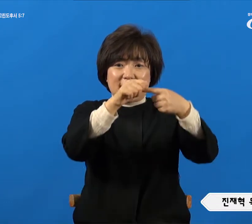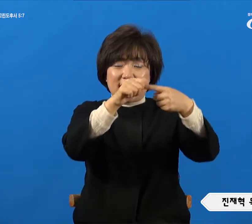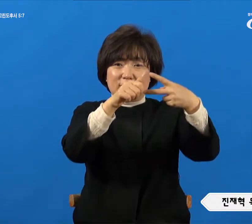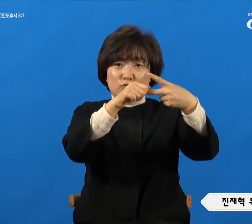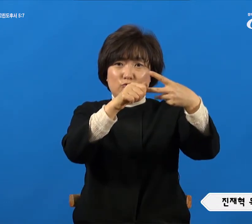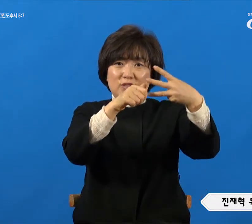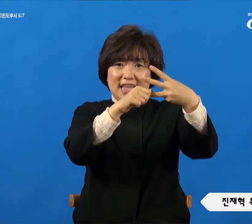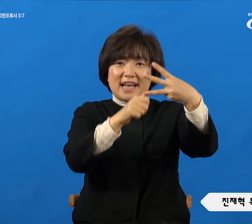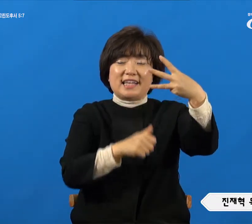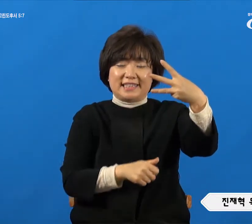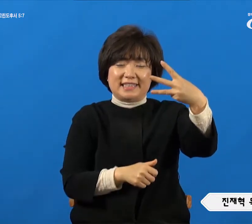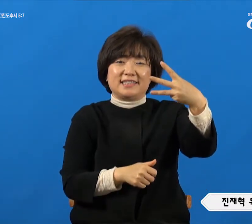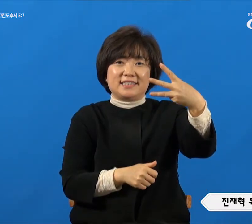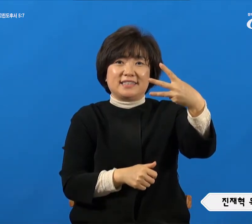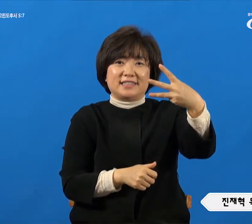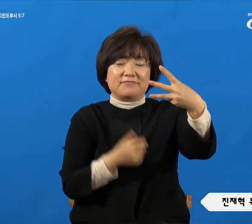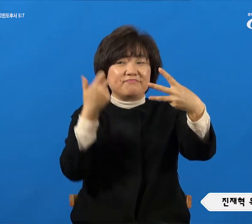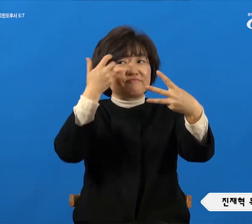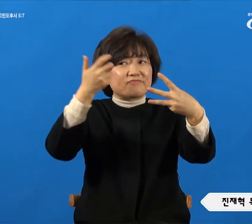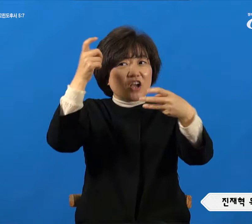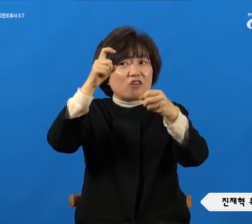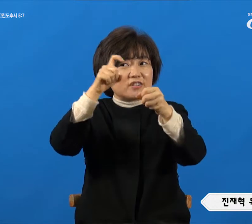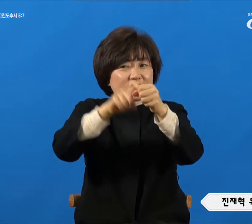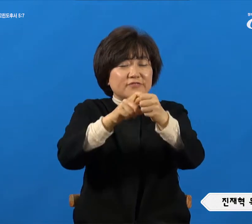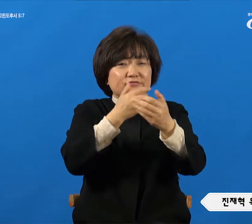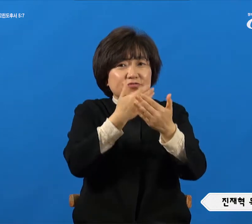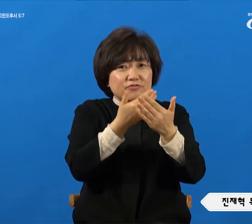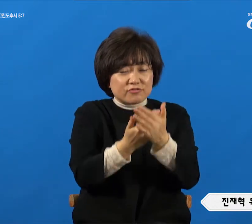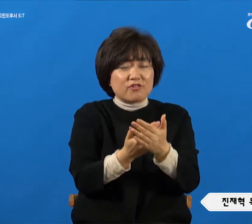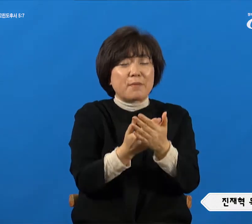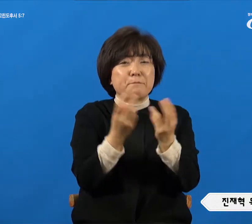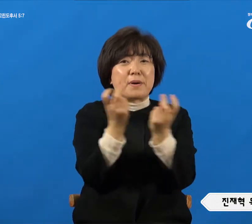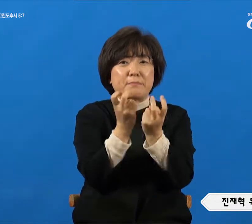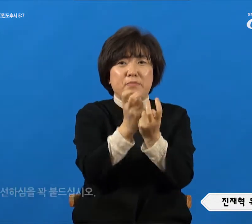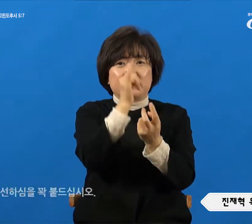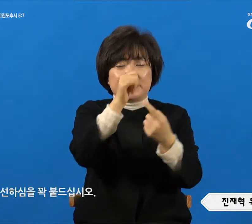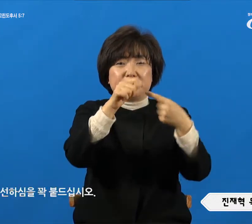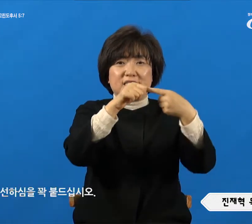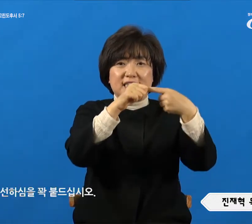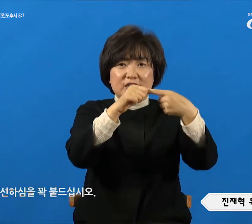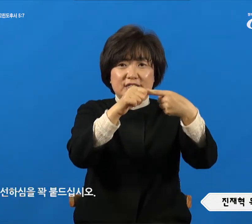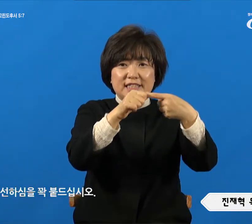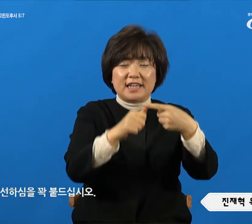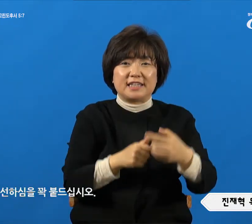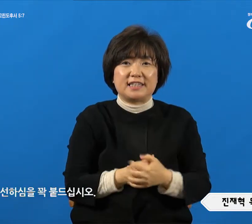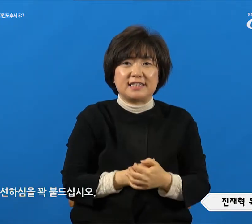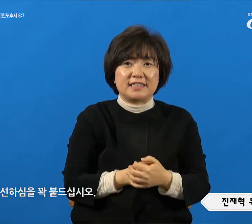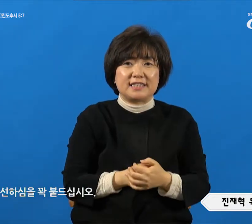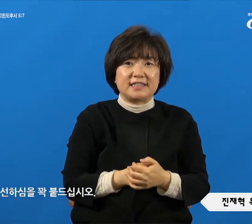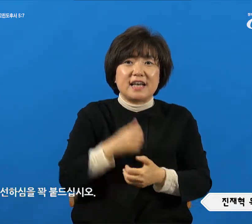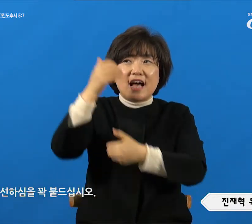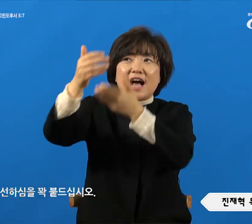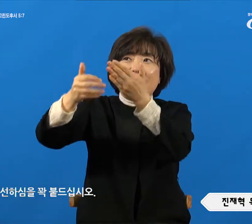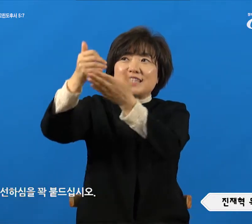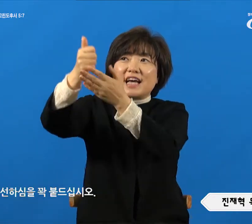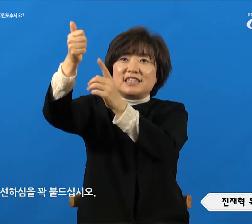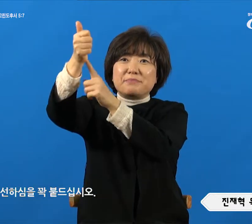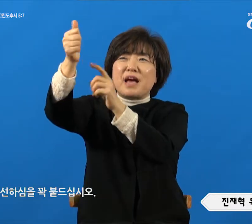중요한 영적 원리를 같이 고백합니다. 첫째,